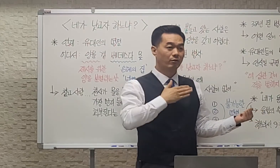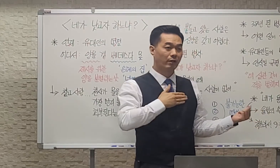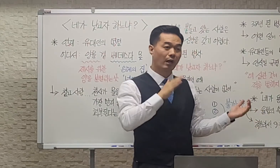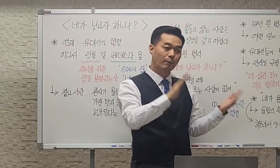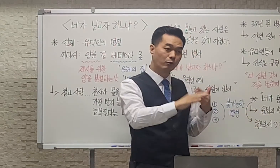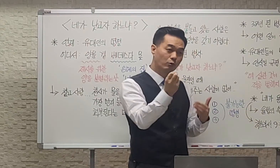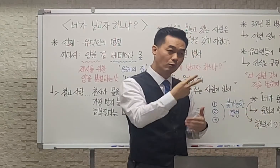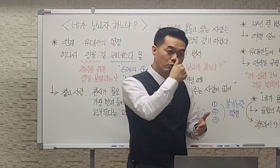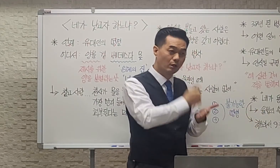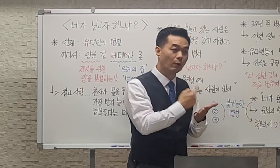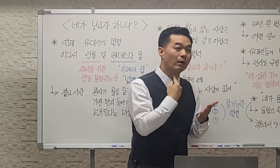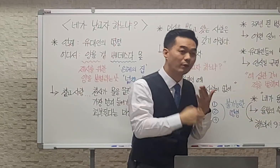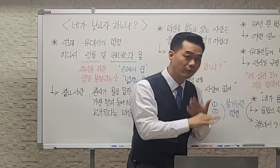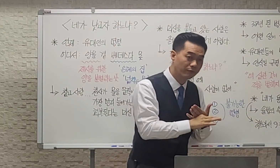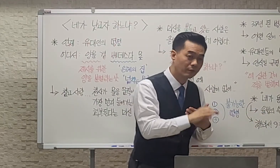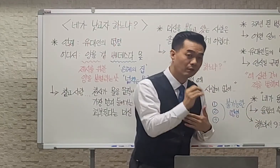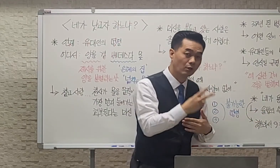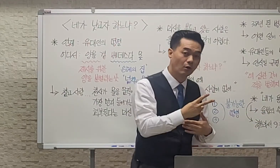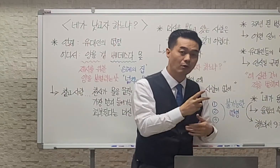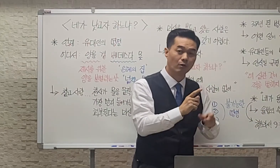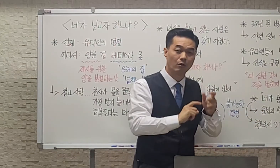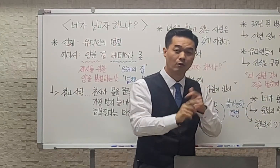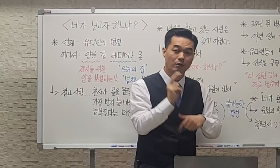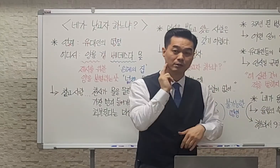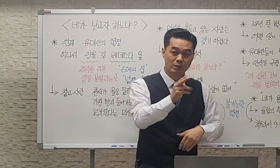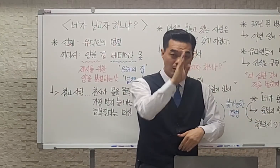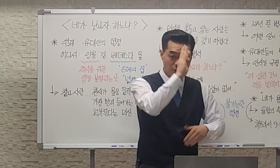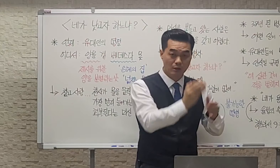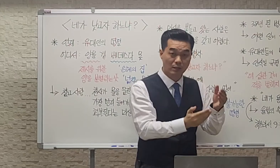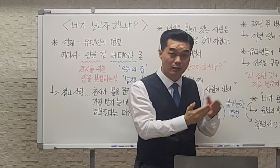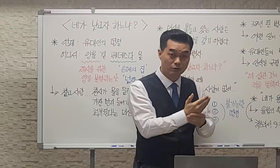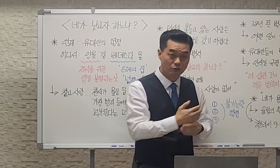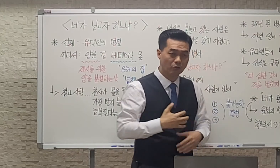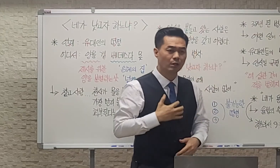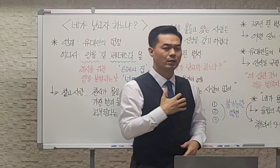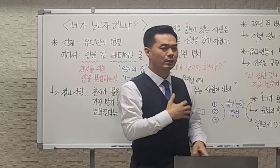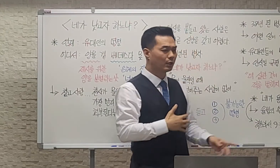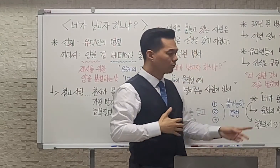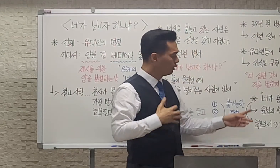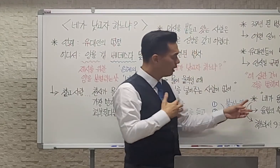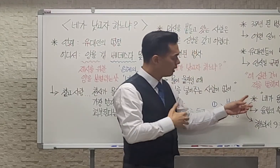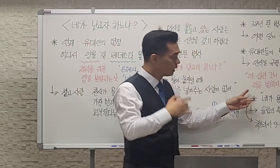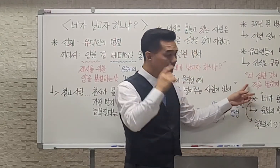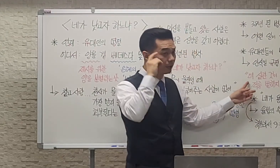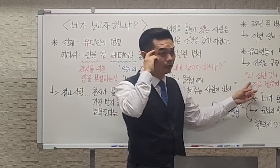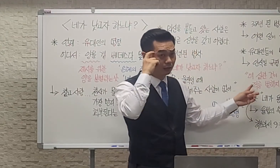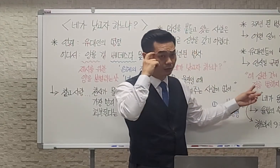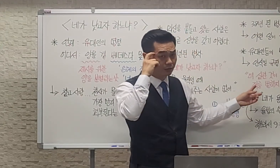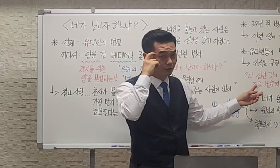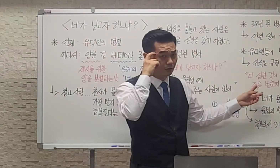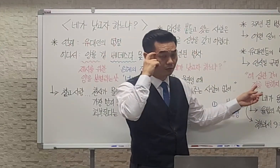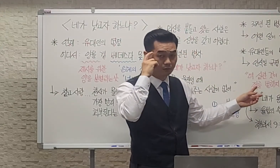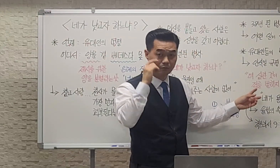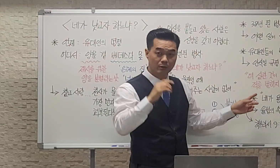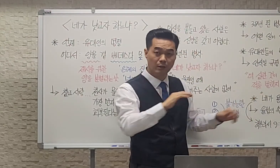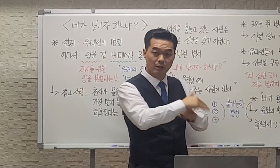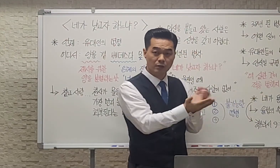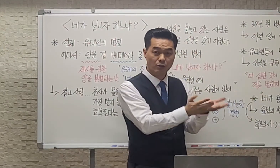내가 앞으로 또 죄를 범하면 더 심한 병이 생길 수도 있겠구나 라는 생각을 하게 됐어요. 성경에